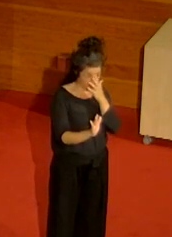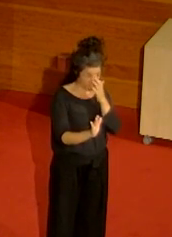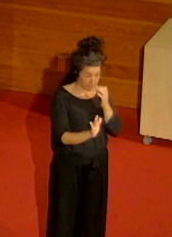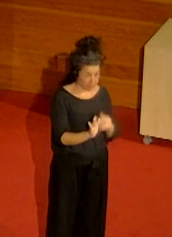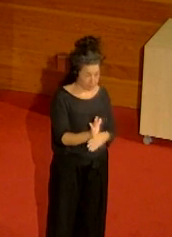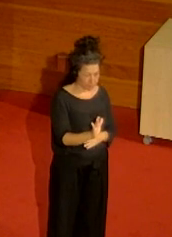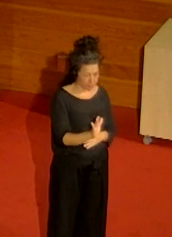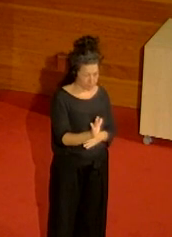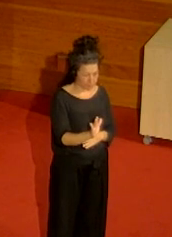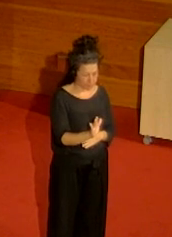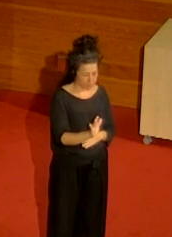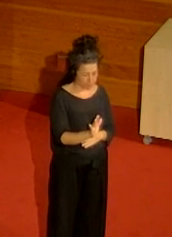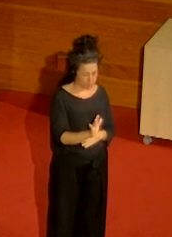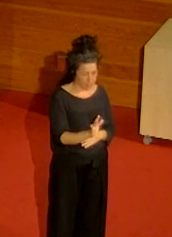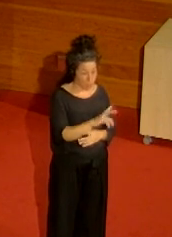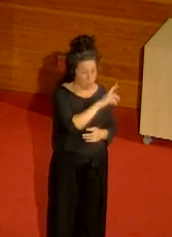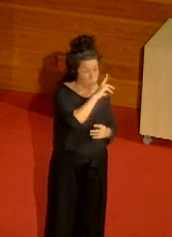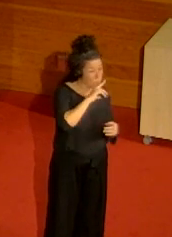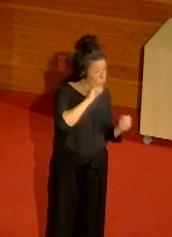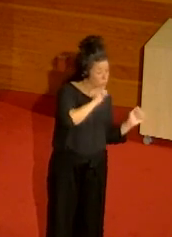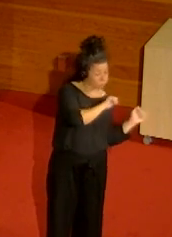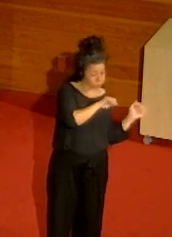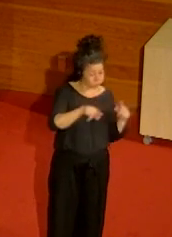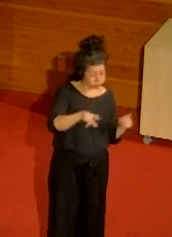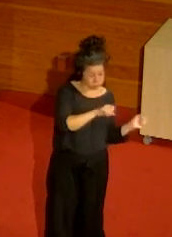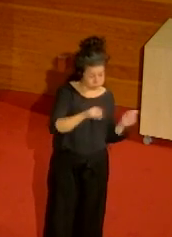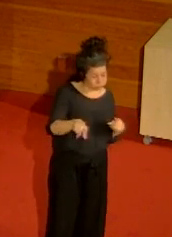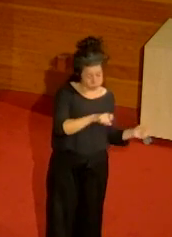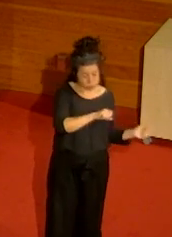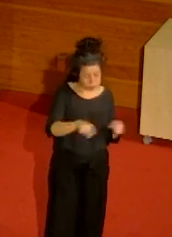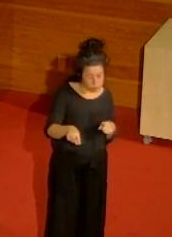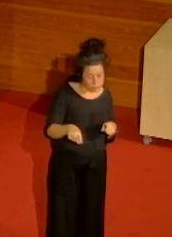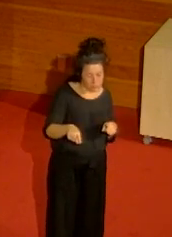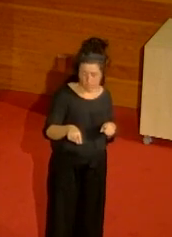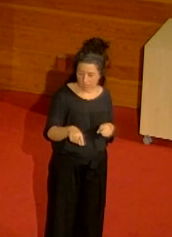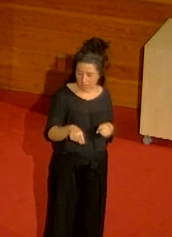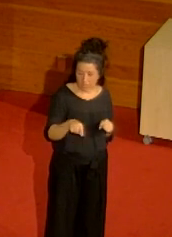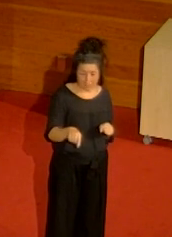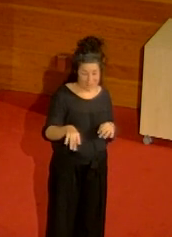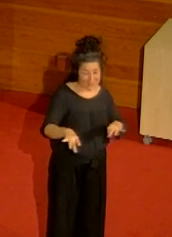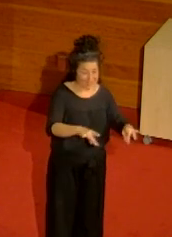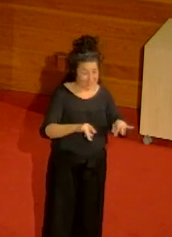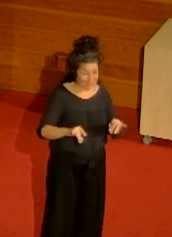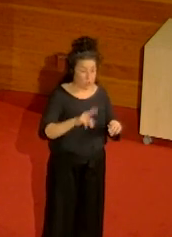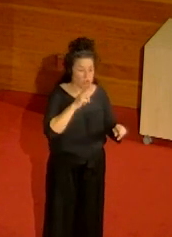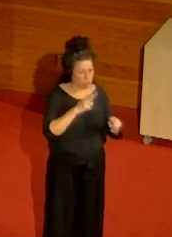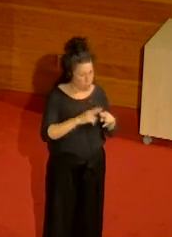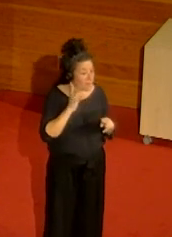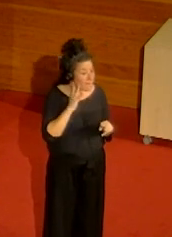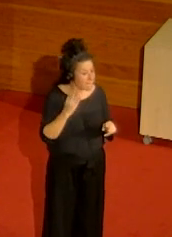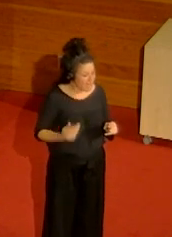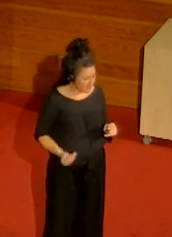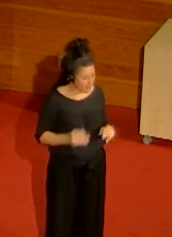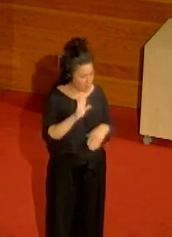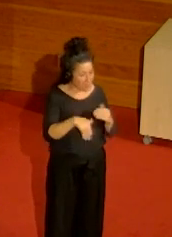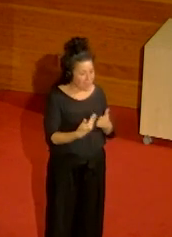las olas de inmigración judía en el año 32 había en ese territorio que entonces se llama Palestina aún hasta